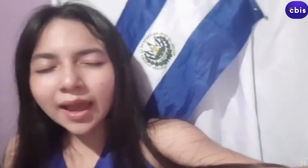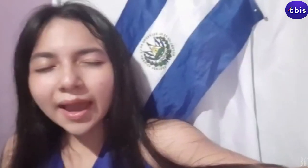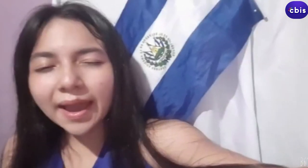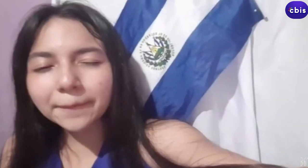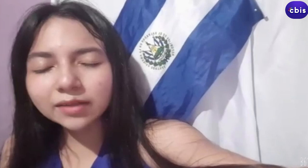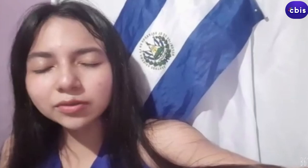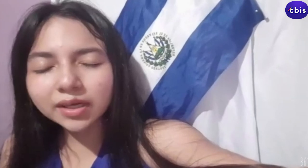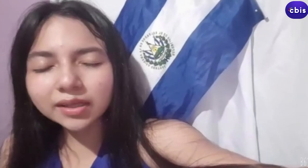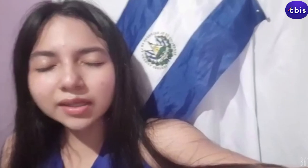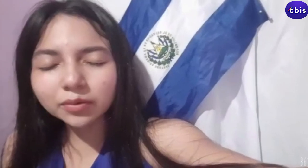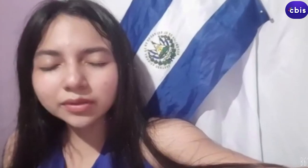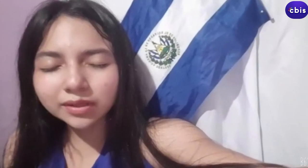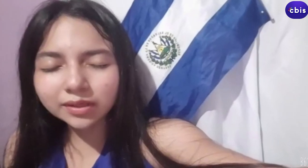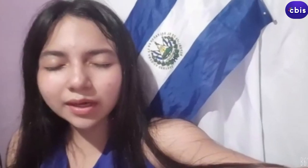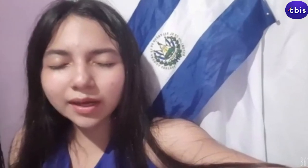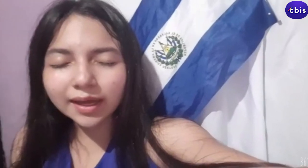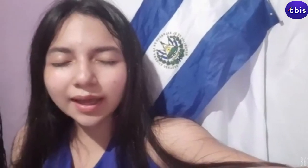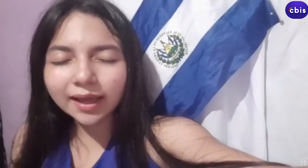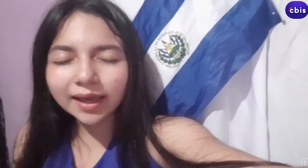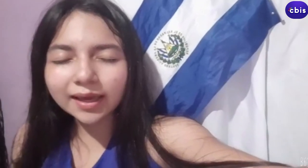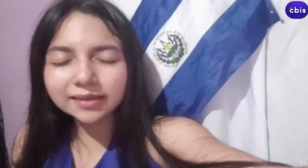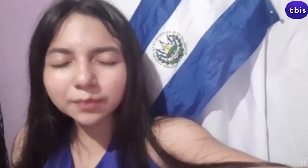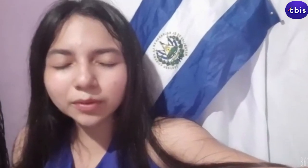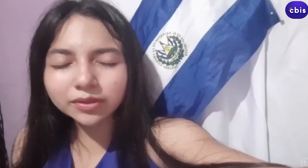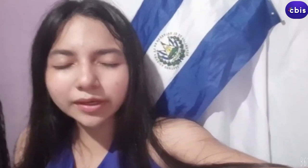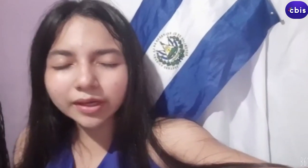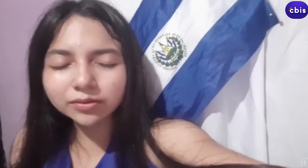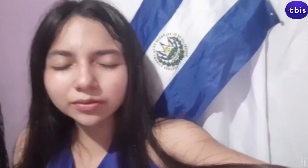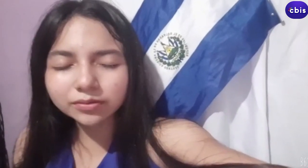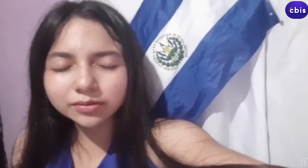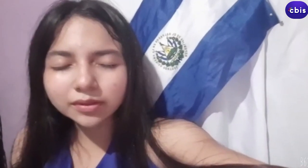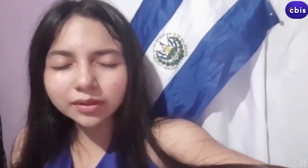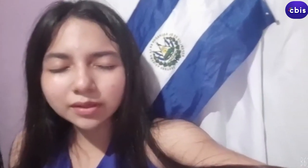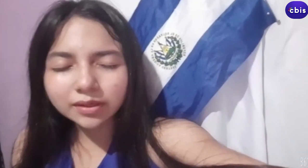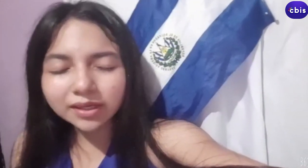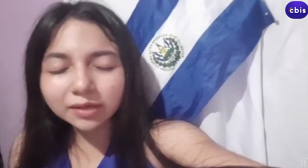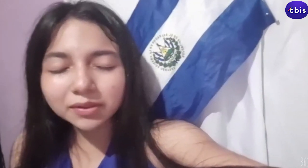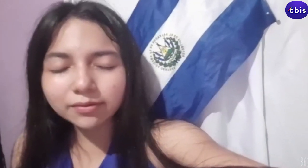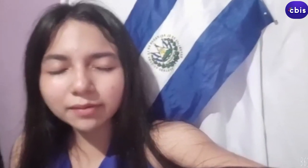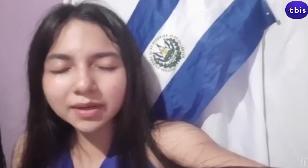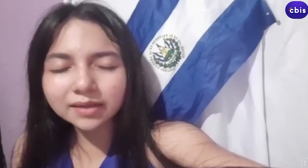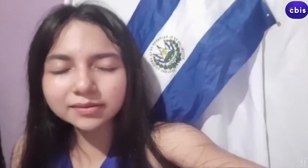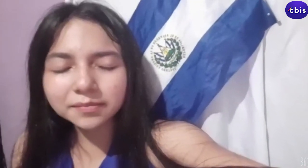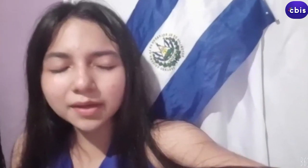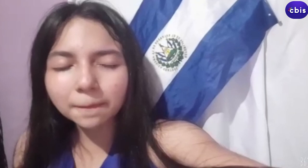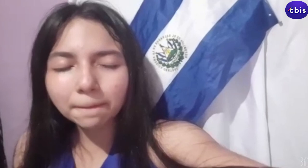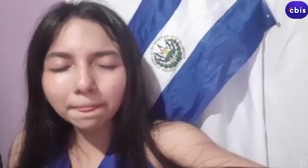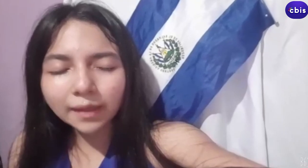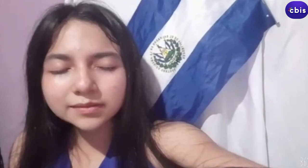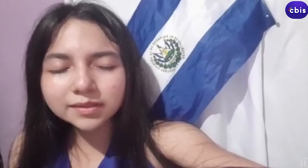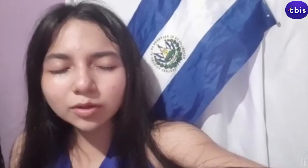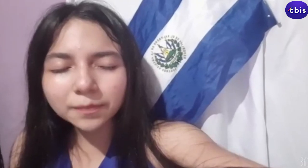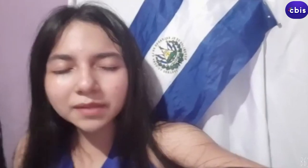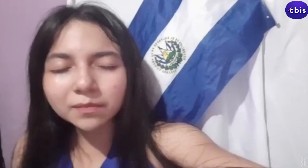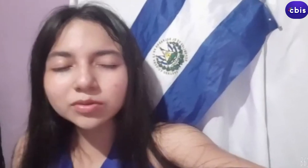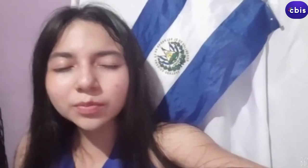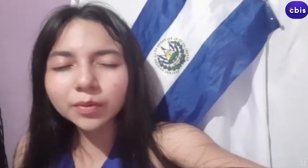Esperando que día con día estés protegiéndonos y a nuestras familias también. Señor, te pedimos por todo el